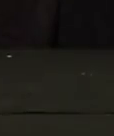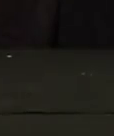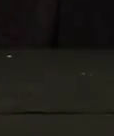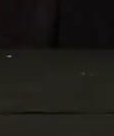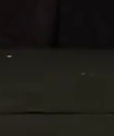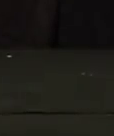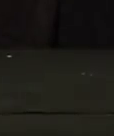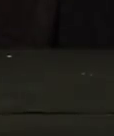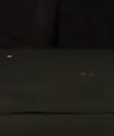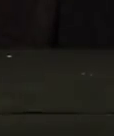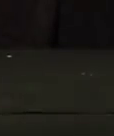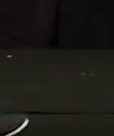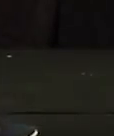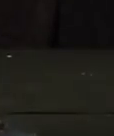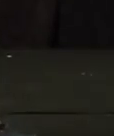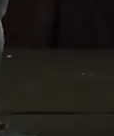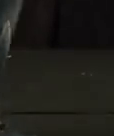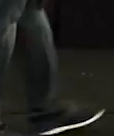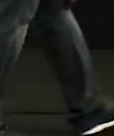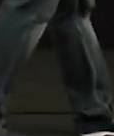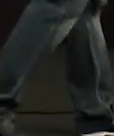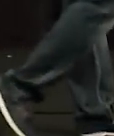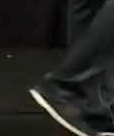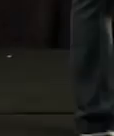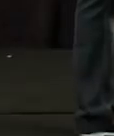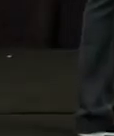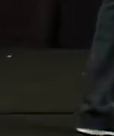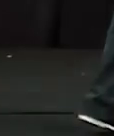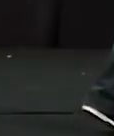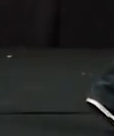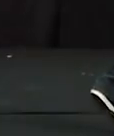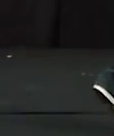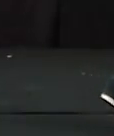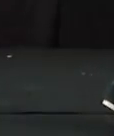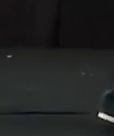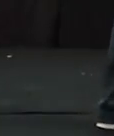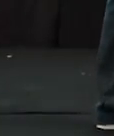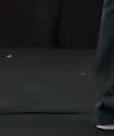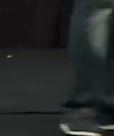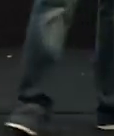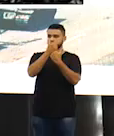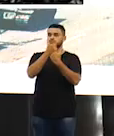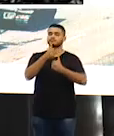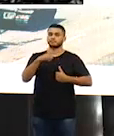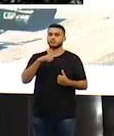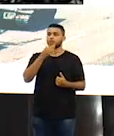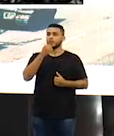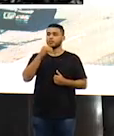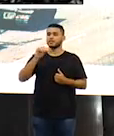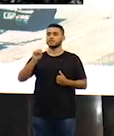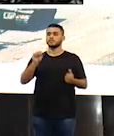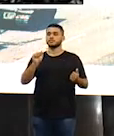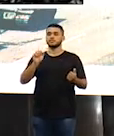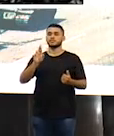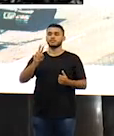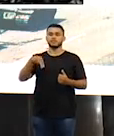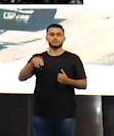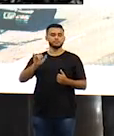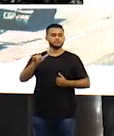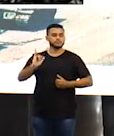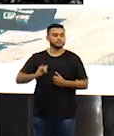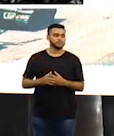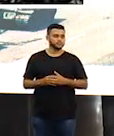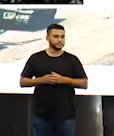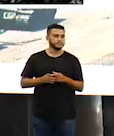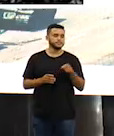Sarney, assume o Brasil no ano seguinte, em 85. Bom, mais os 30 anos do massacre